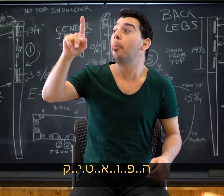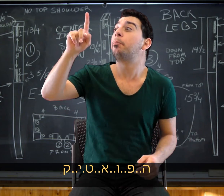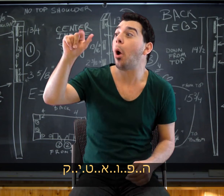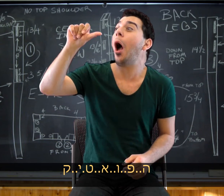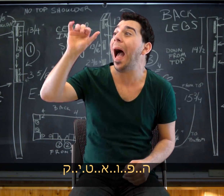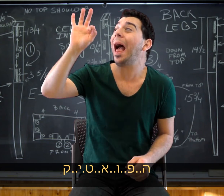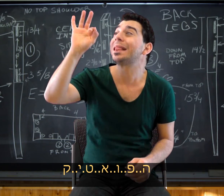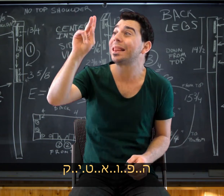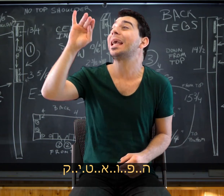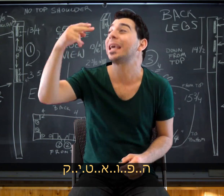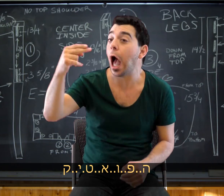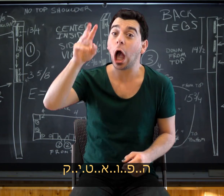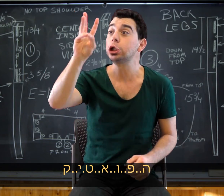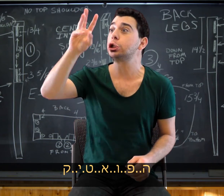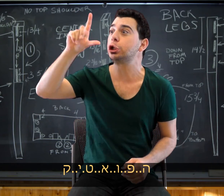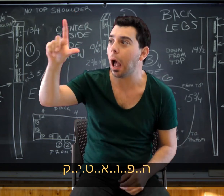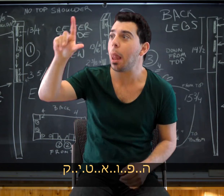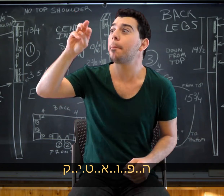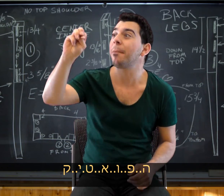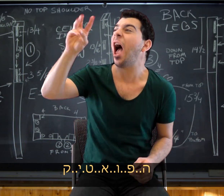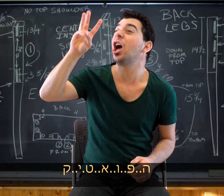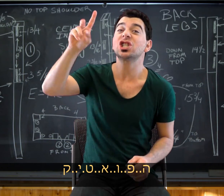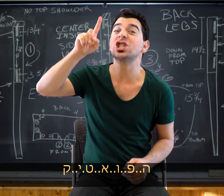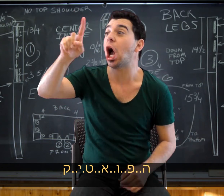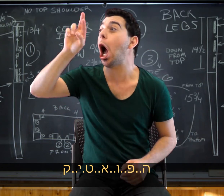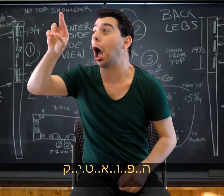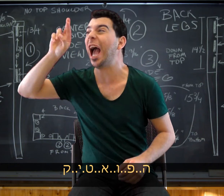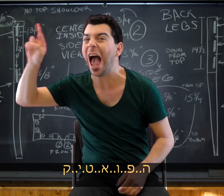א' פ' ו' א' ת' י' ק'